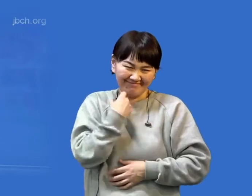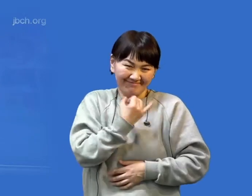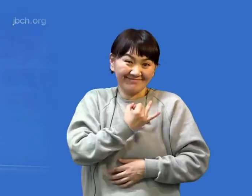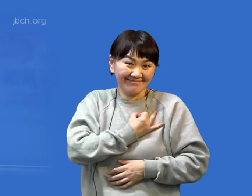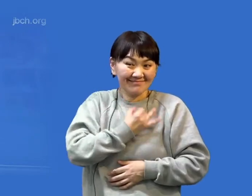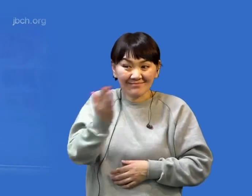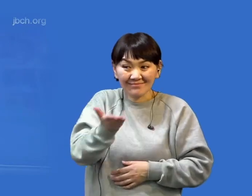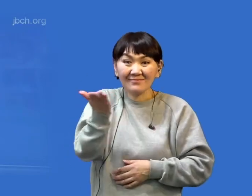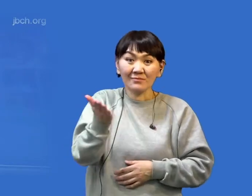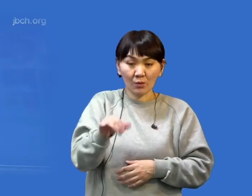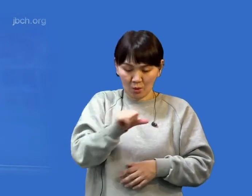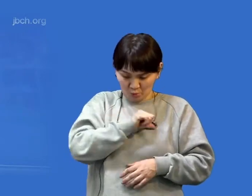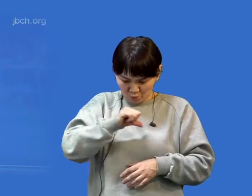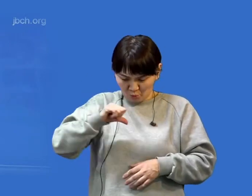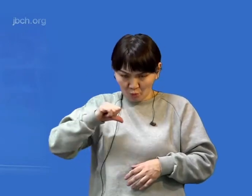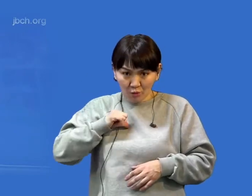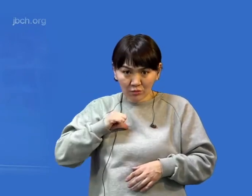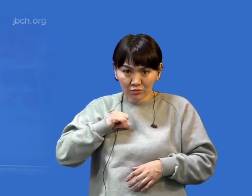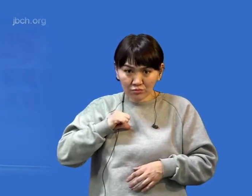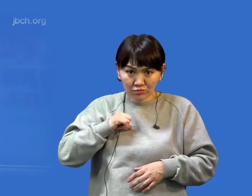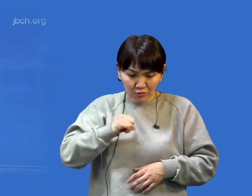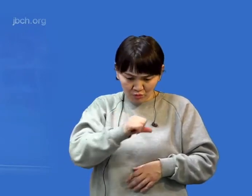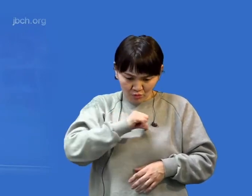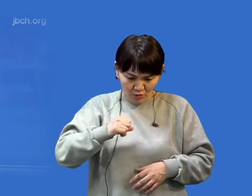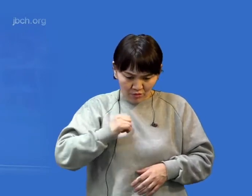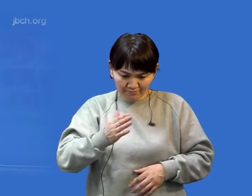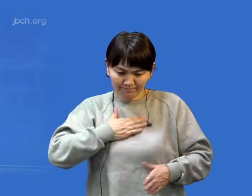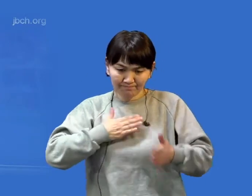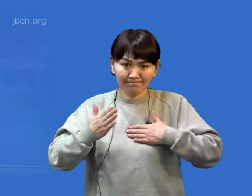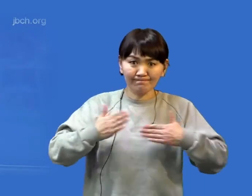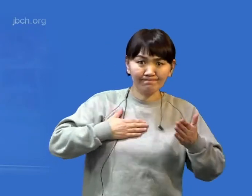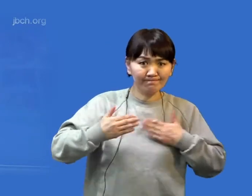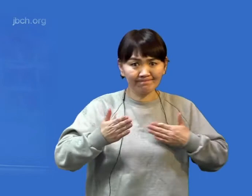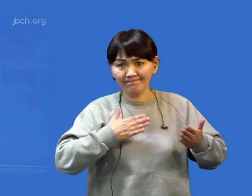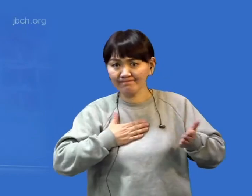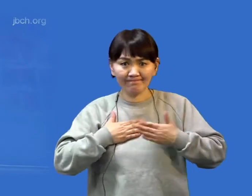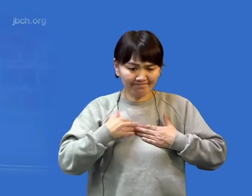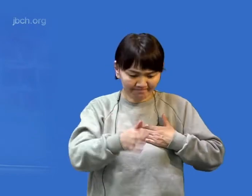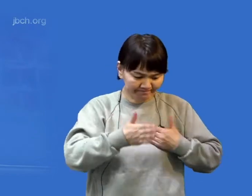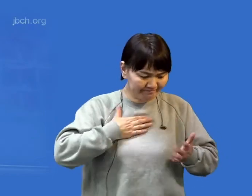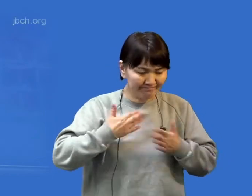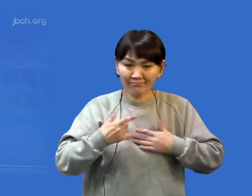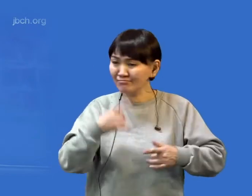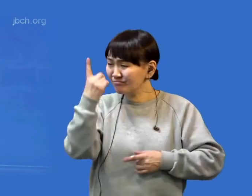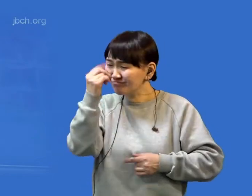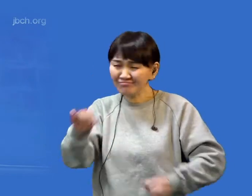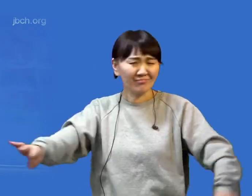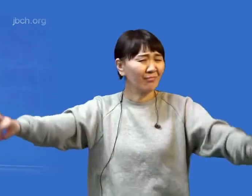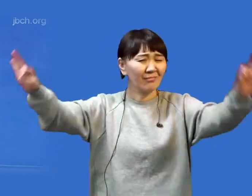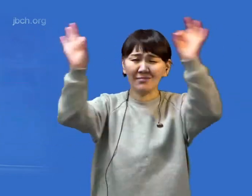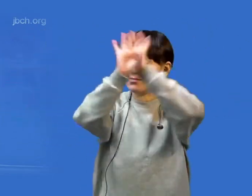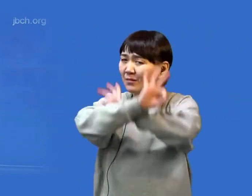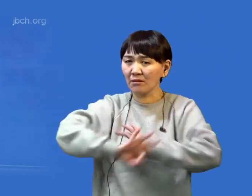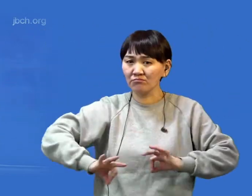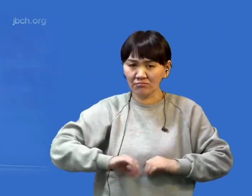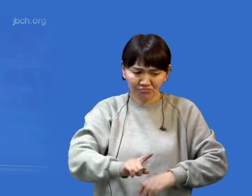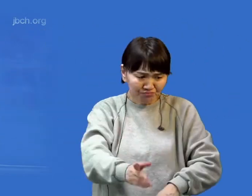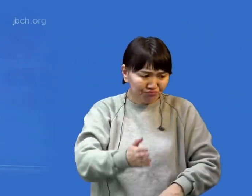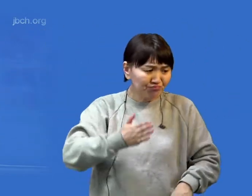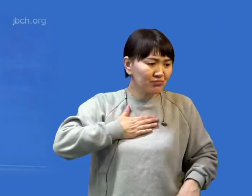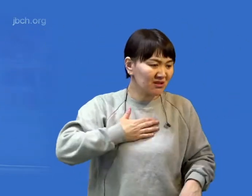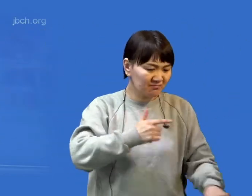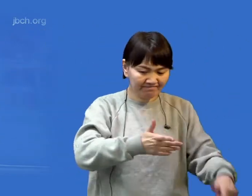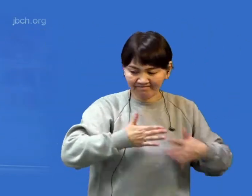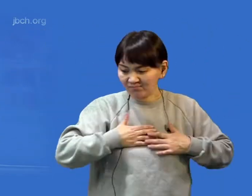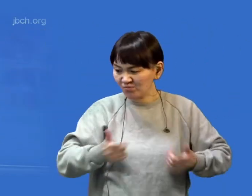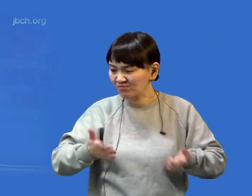Өөртөө өөрийнхөө гэж өөрийнх гэж байгаа юм хинч байсангүй. Минийх гэсэн хинч байсангүй.